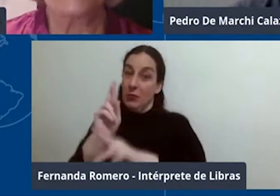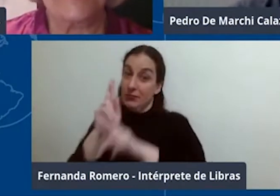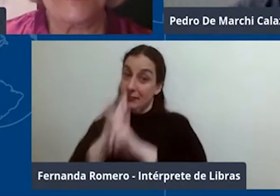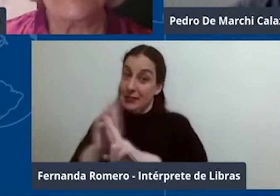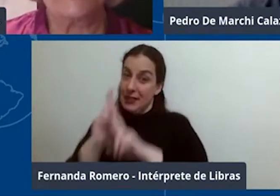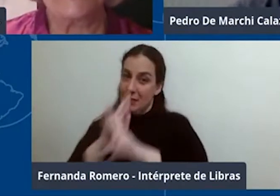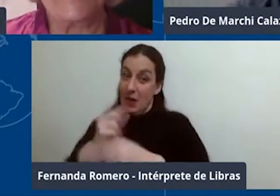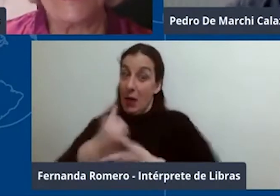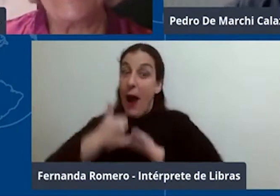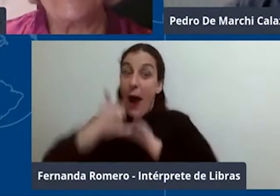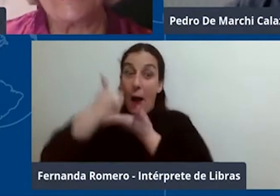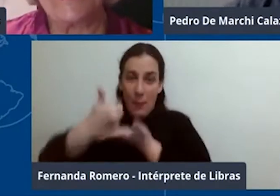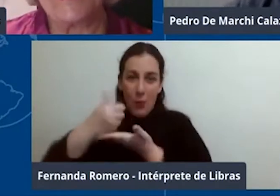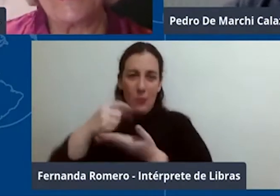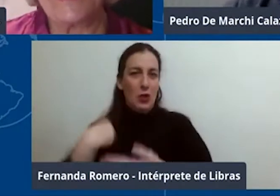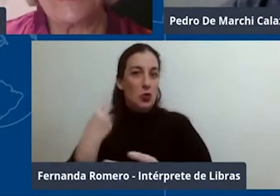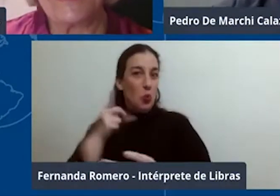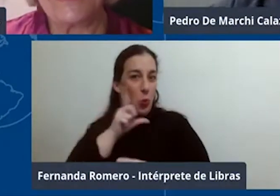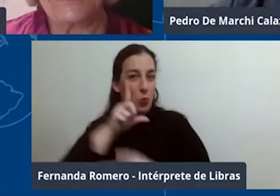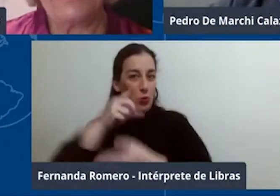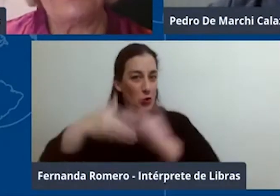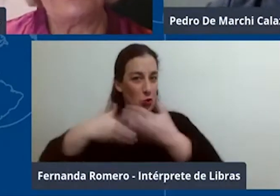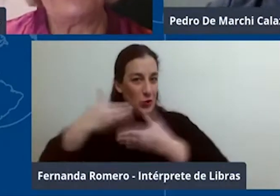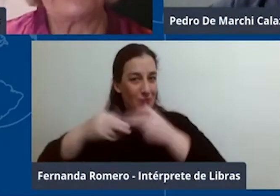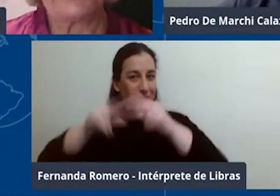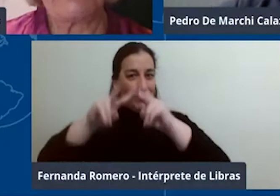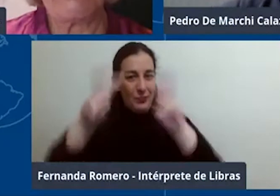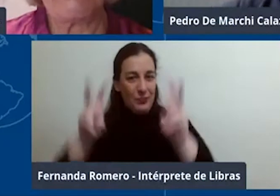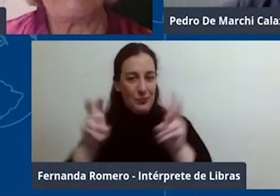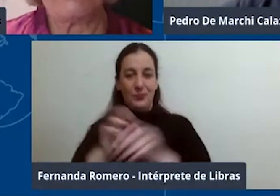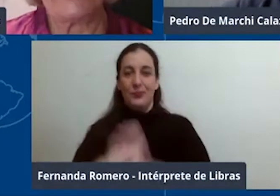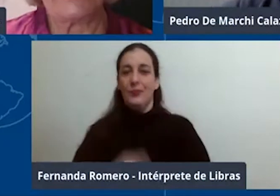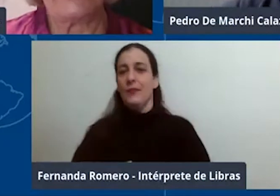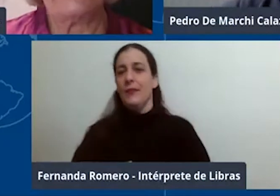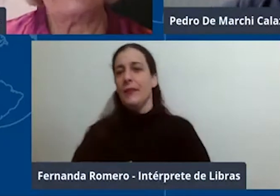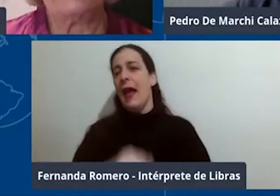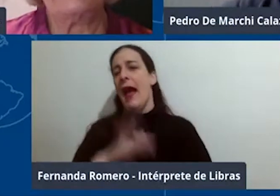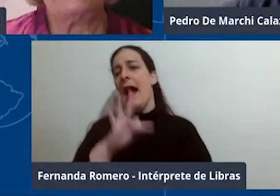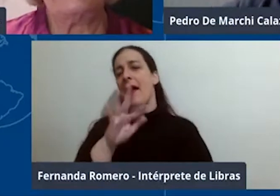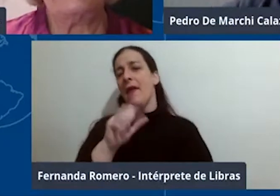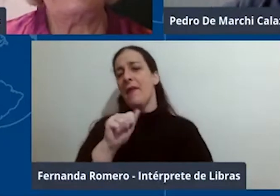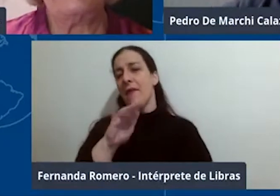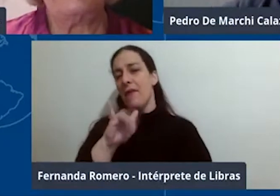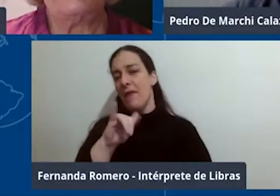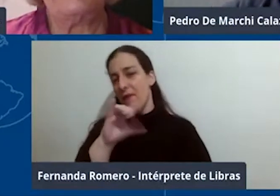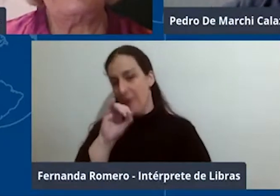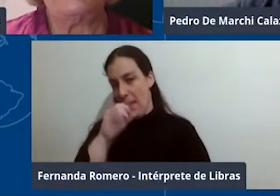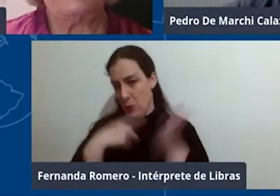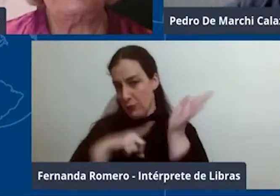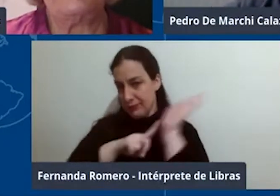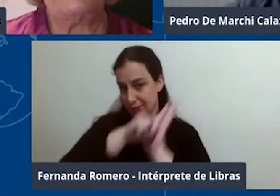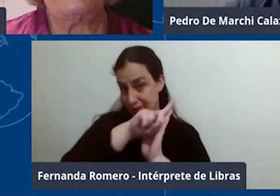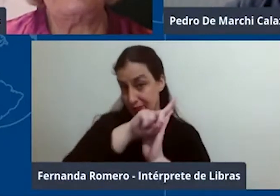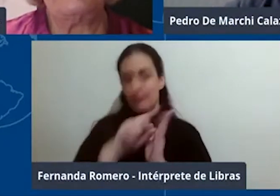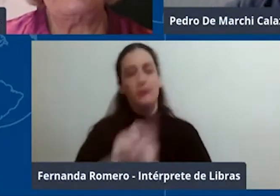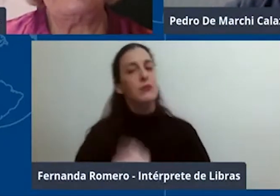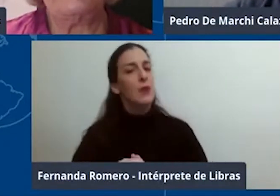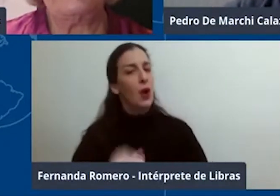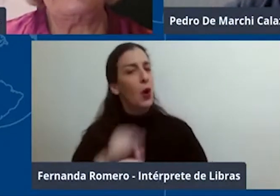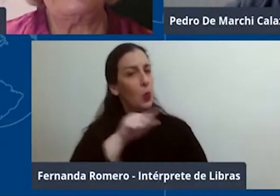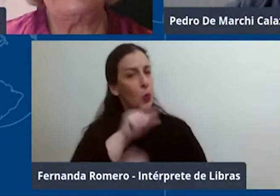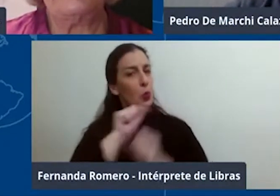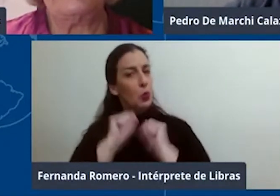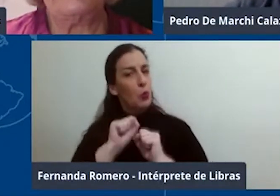possamos evoluir com o tema. Uma pergunta do senhor Fábio Paiva também, se a secretária poderia falar